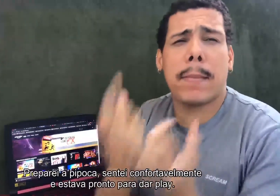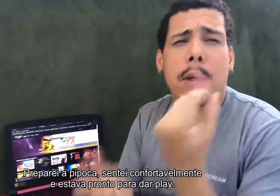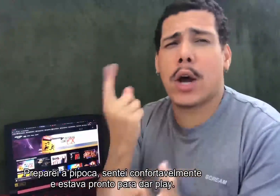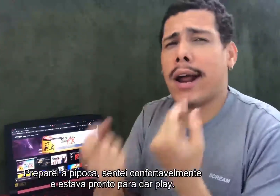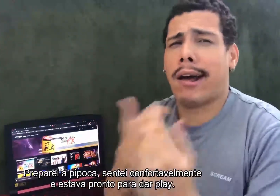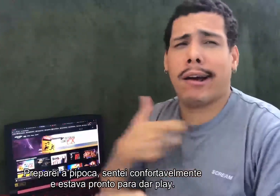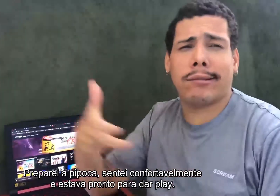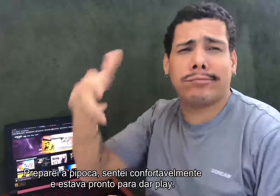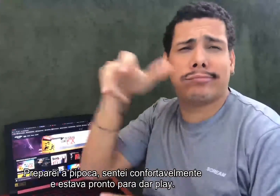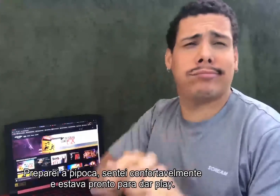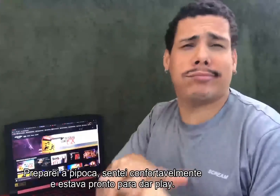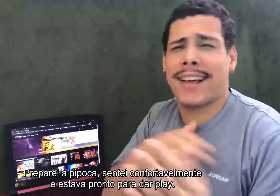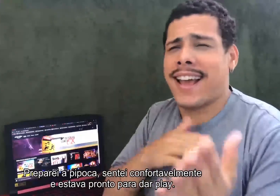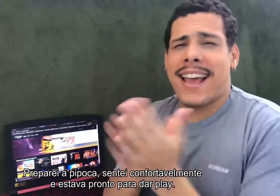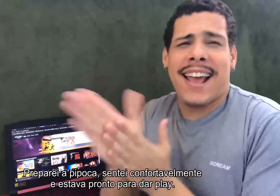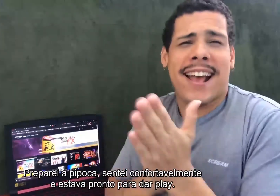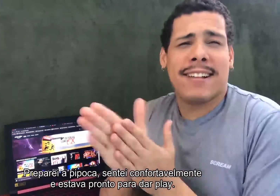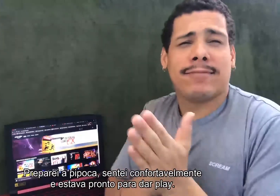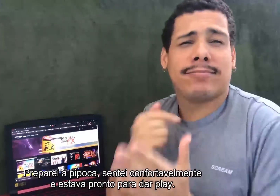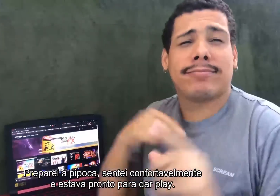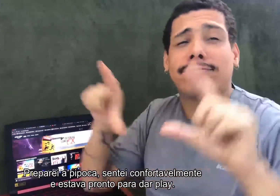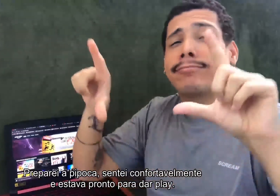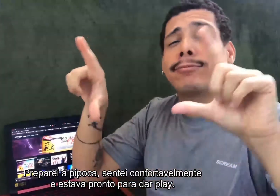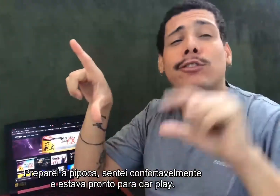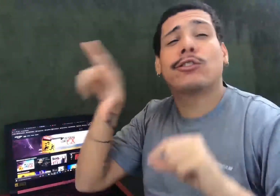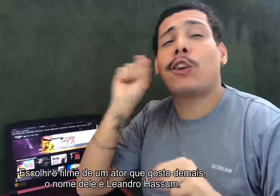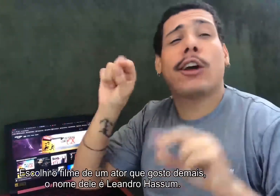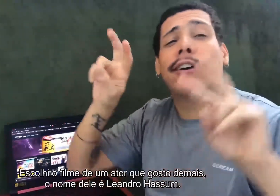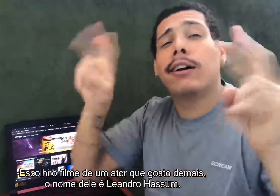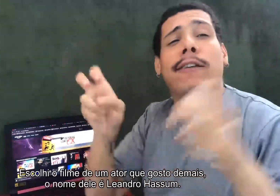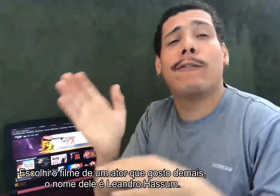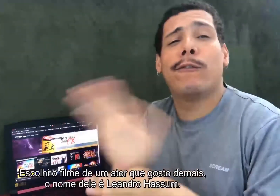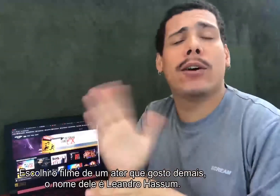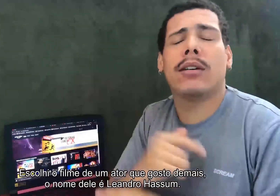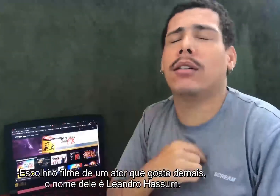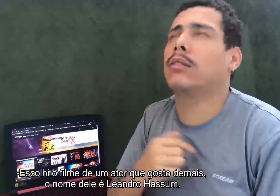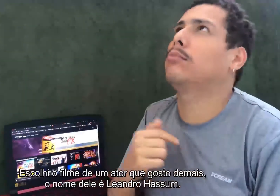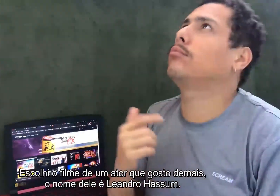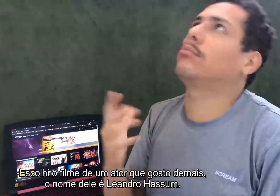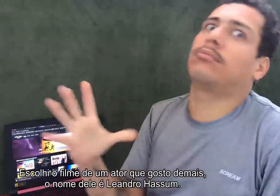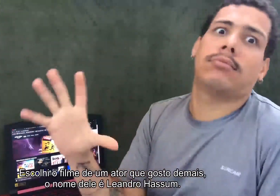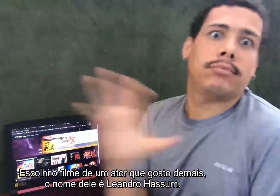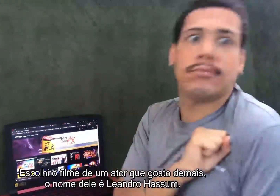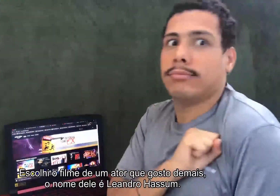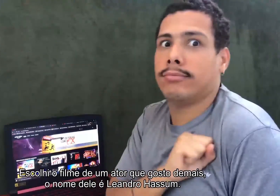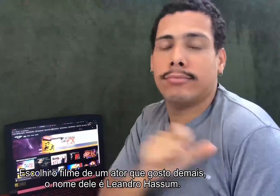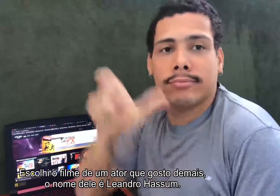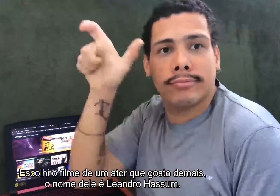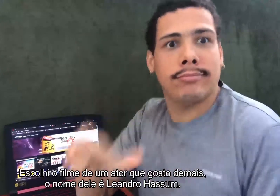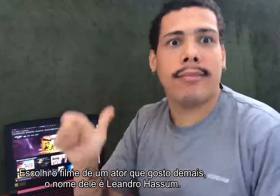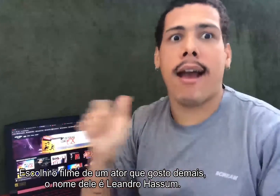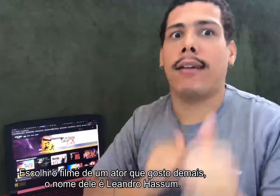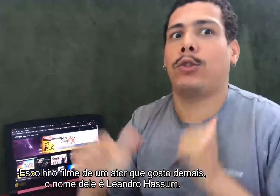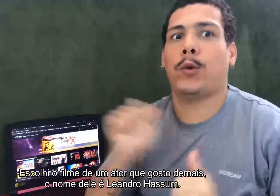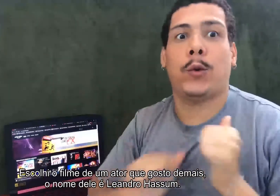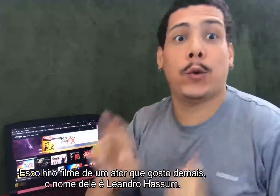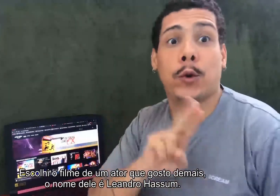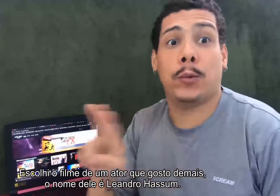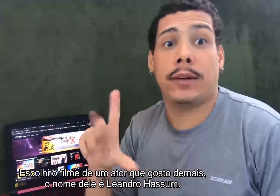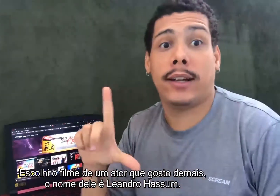sentei confortavelmente e estava pronto para dar play. Escolhi um filme de um ator que gosto demais. O nome